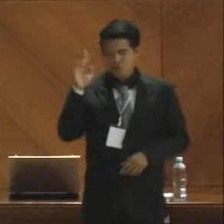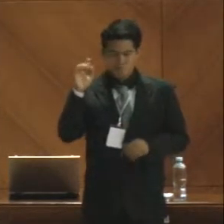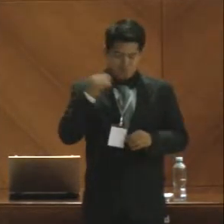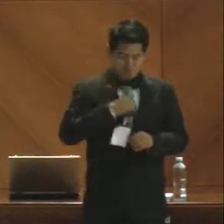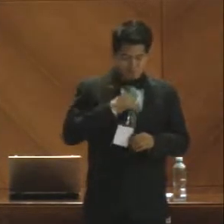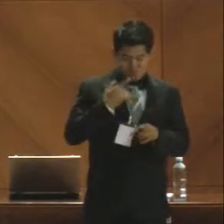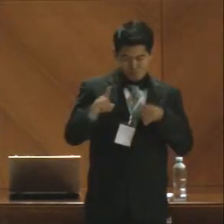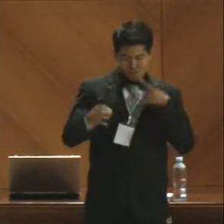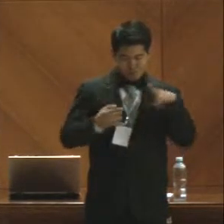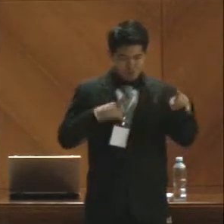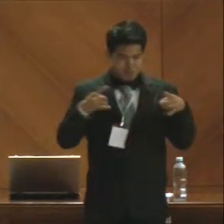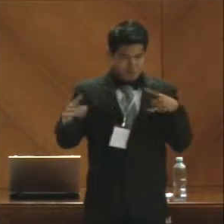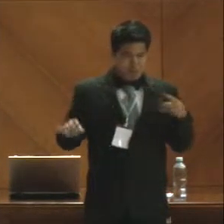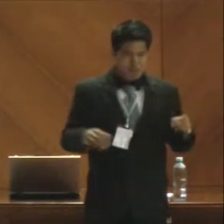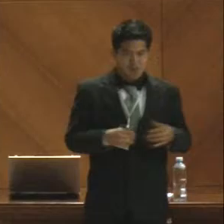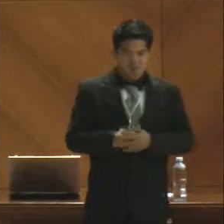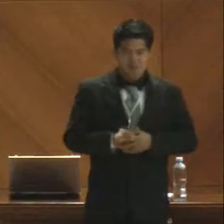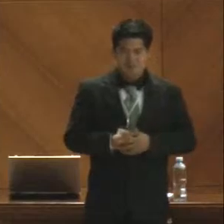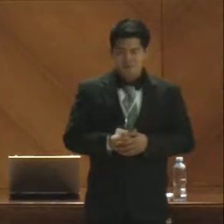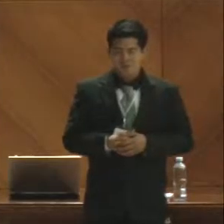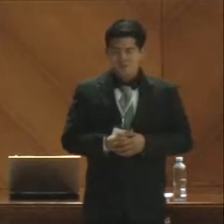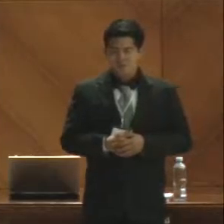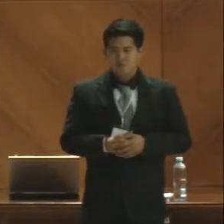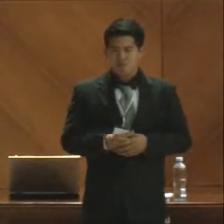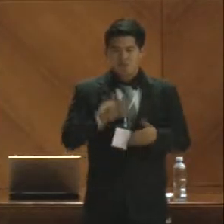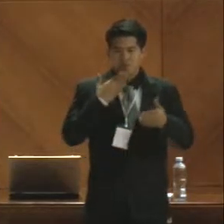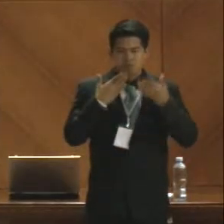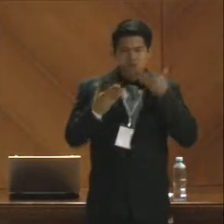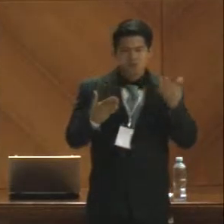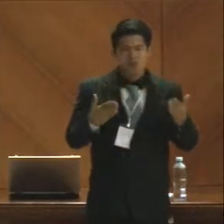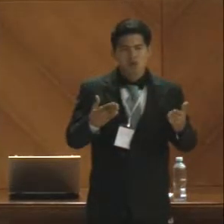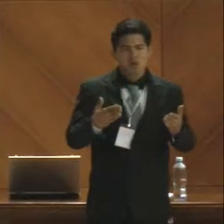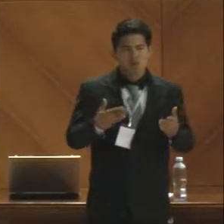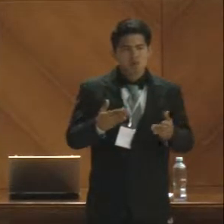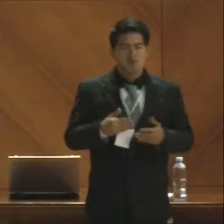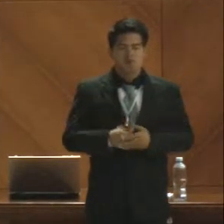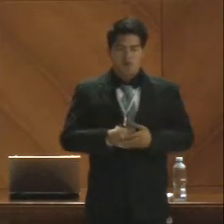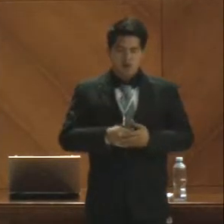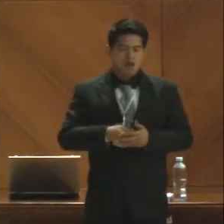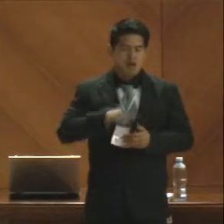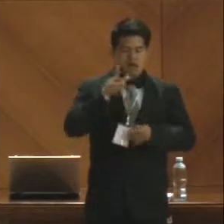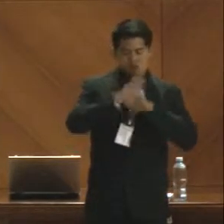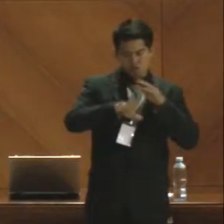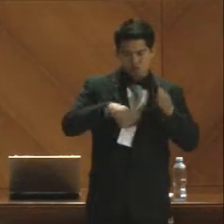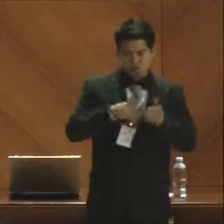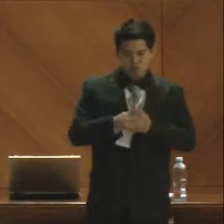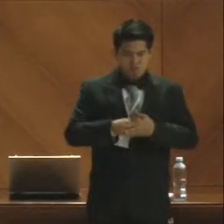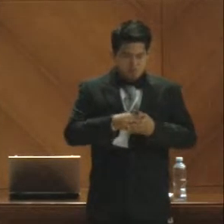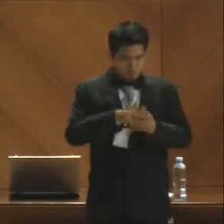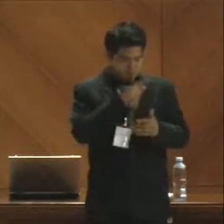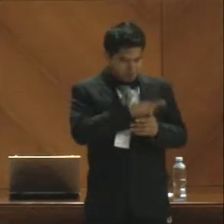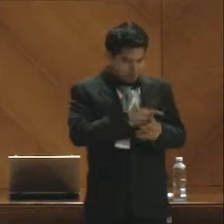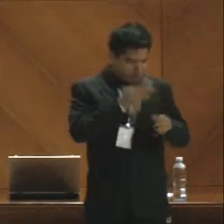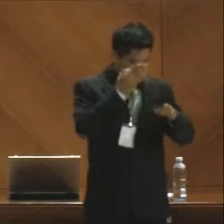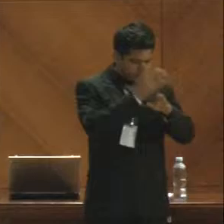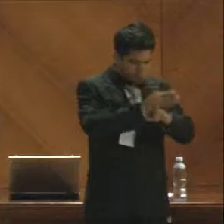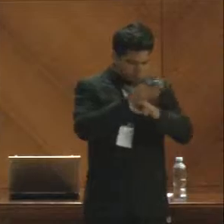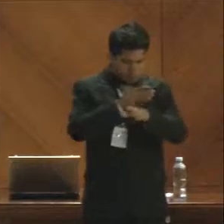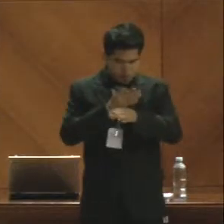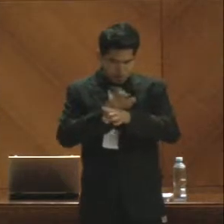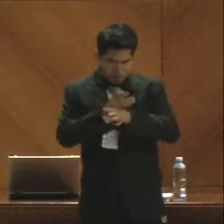problema de los virus es que los sistemas operativos tienen fallas de seguridad. Y esas fallas de seguridad se